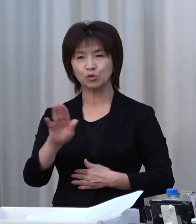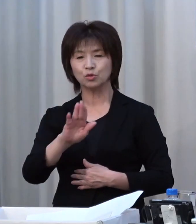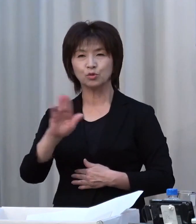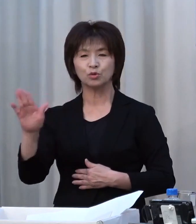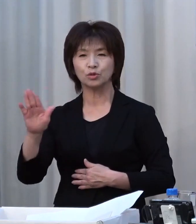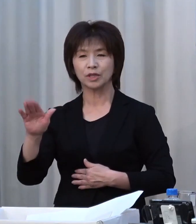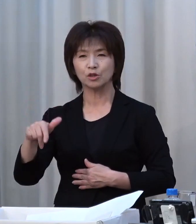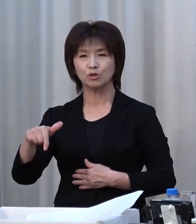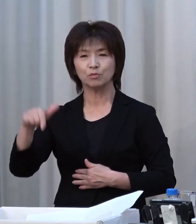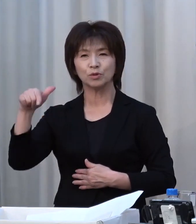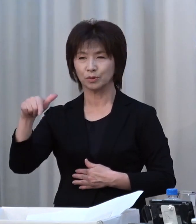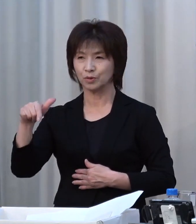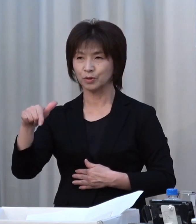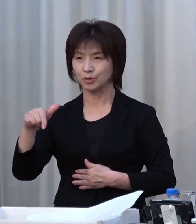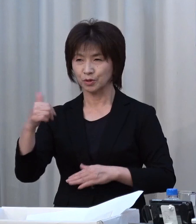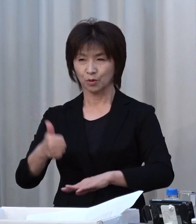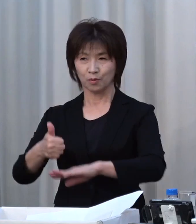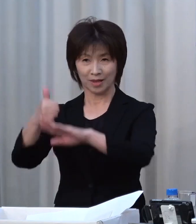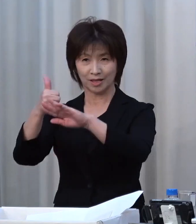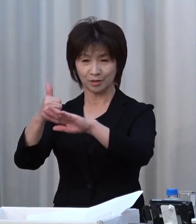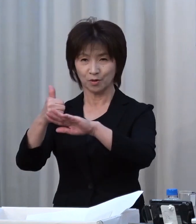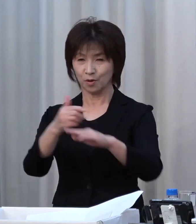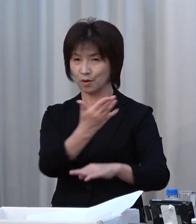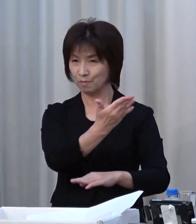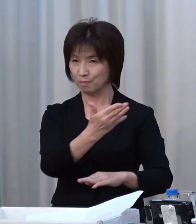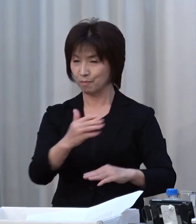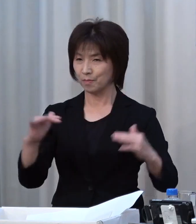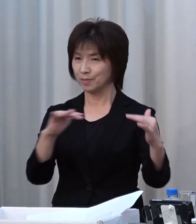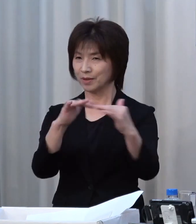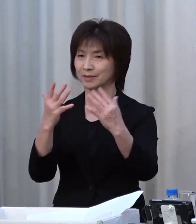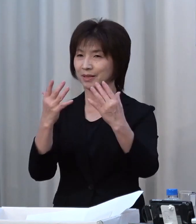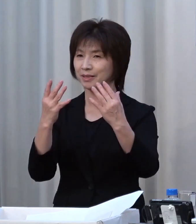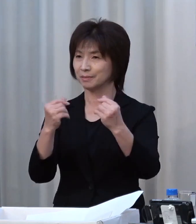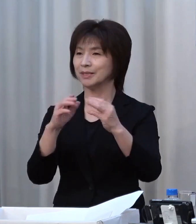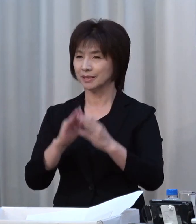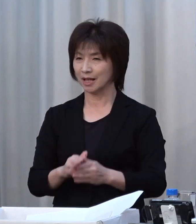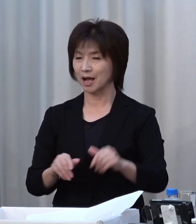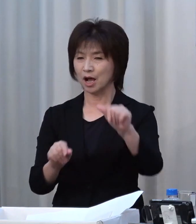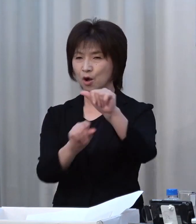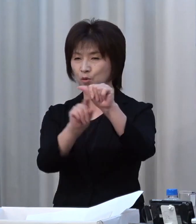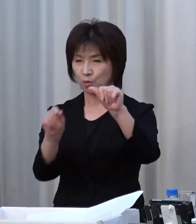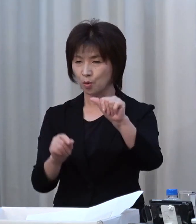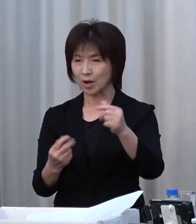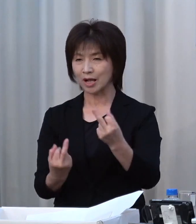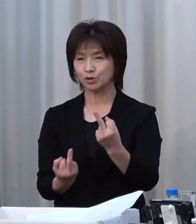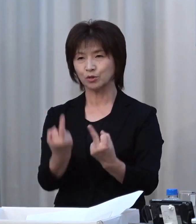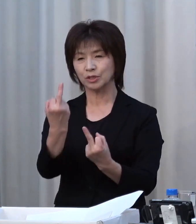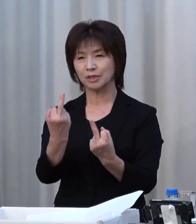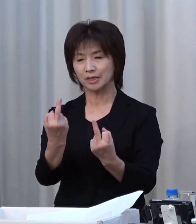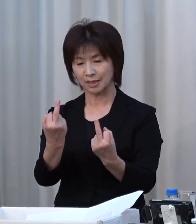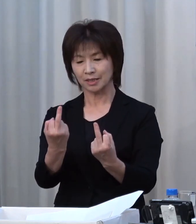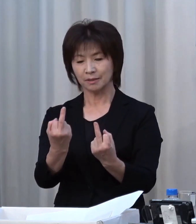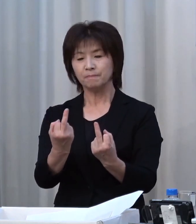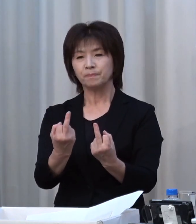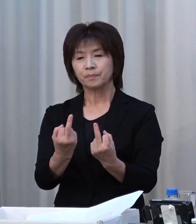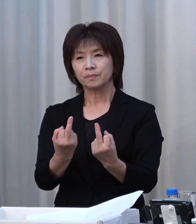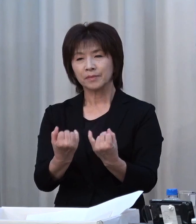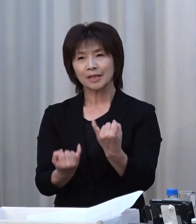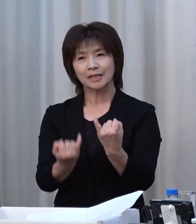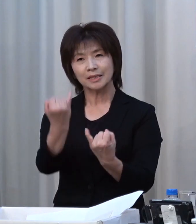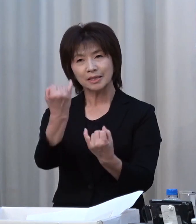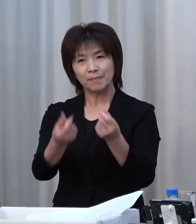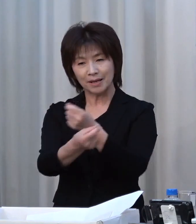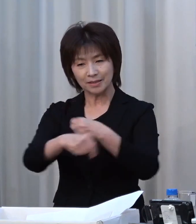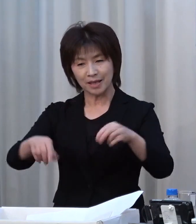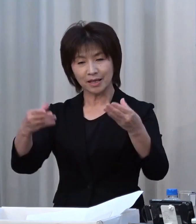イゼル市長と森田氏が会談されまして、この5月に姉妹提携を結んだという流れでですね、今後も